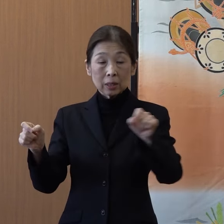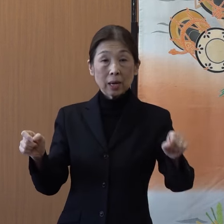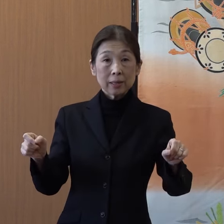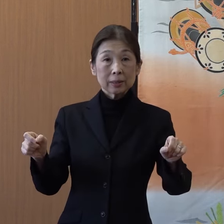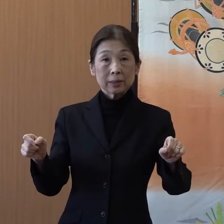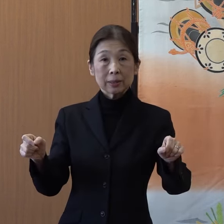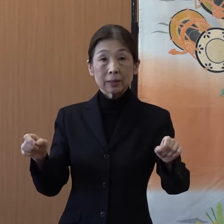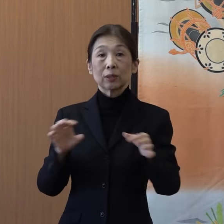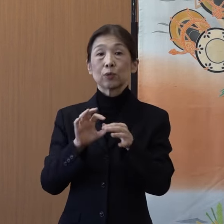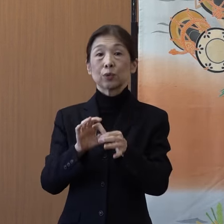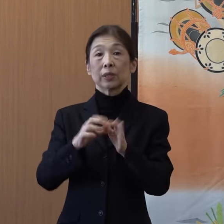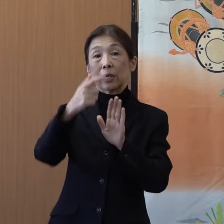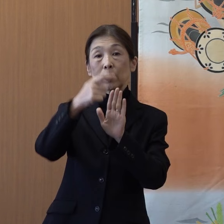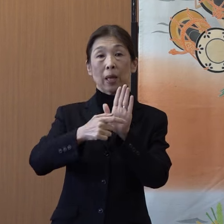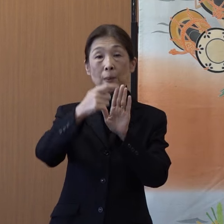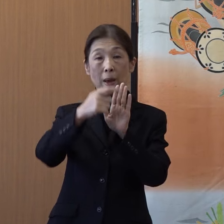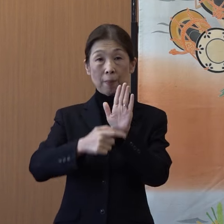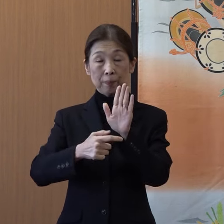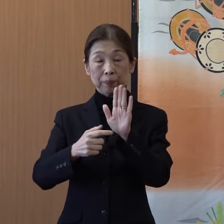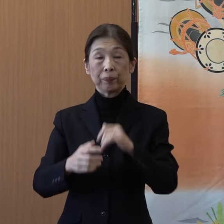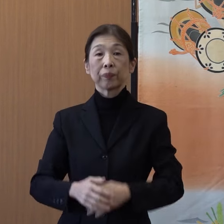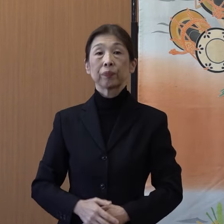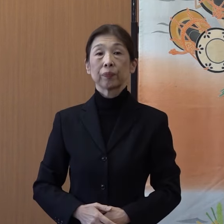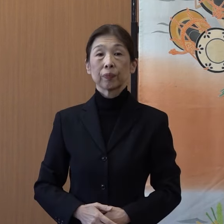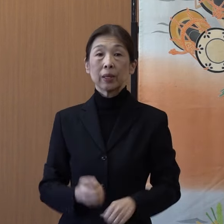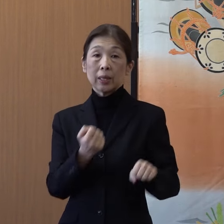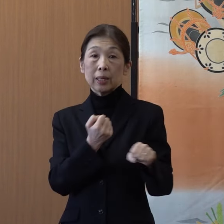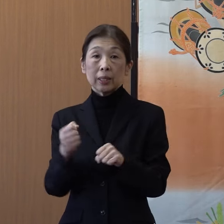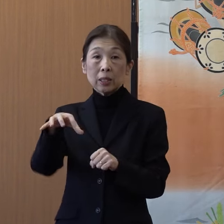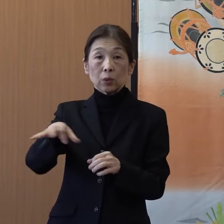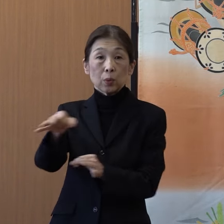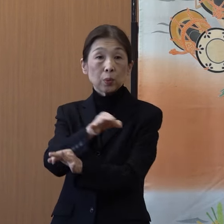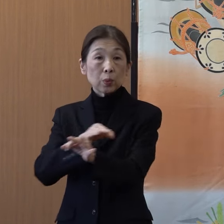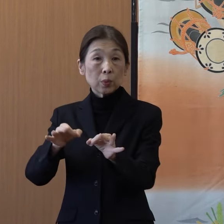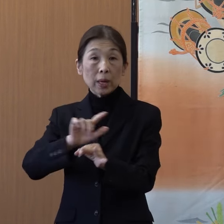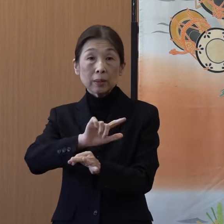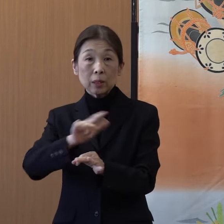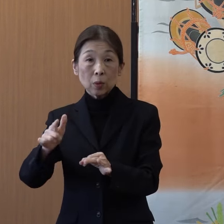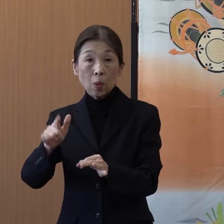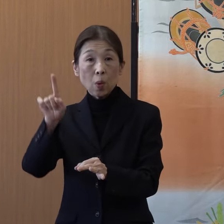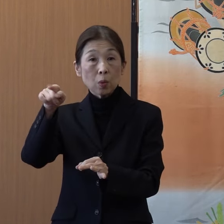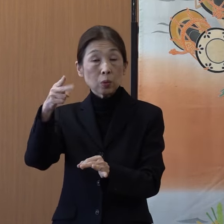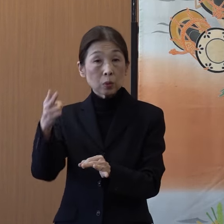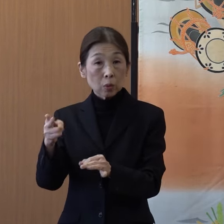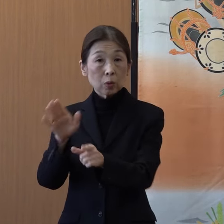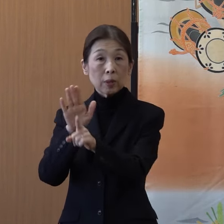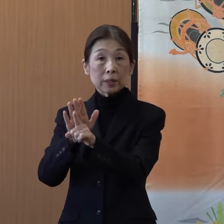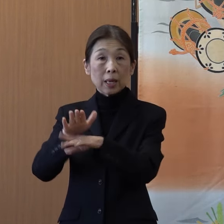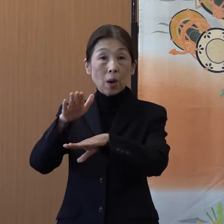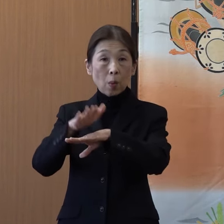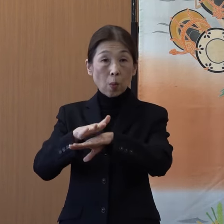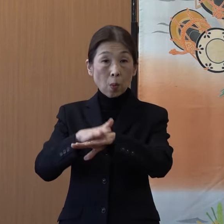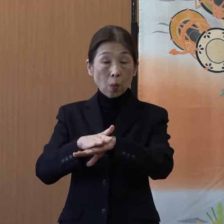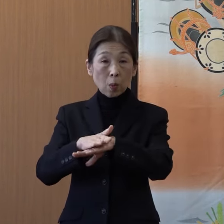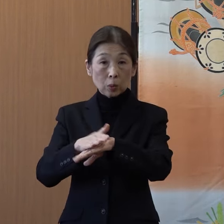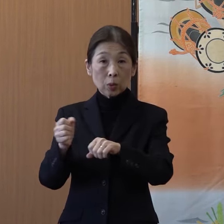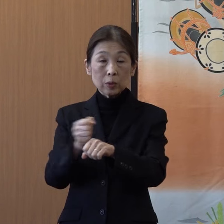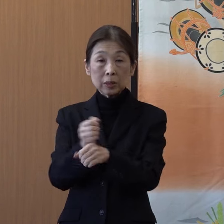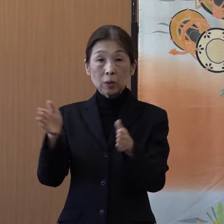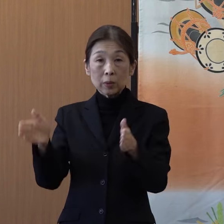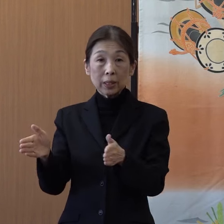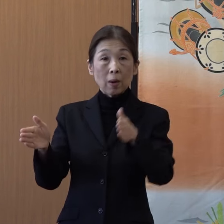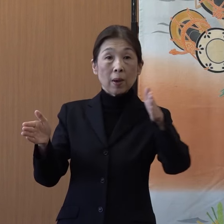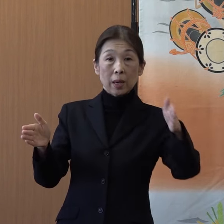をご覧ください。避難所運営をはじめとする能登被災者支援策の事業期間を延長します